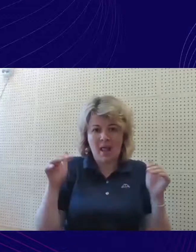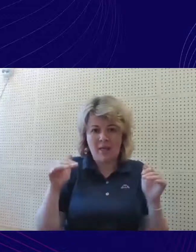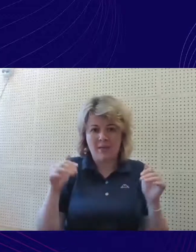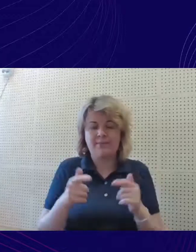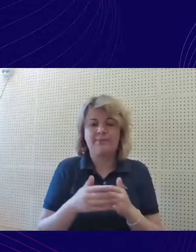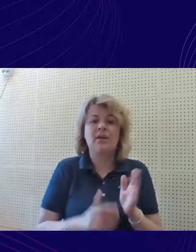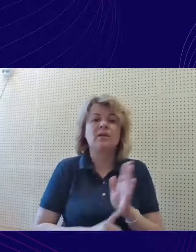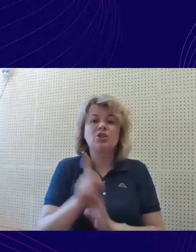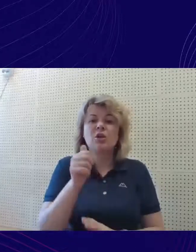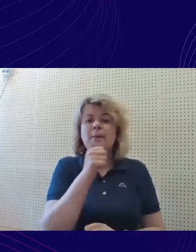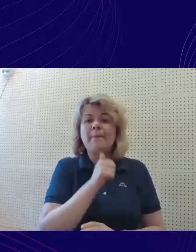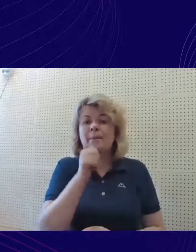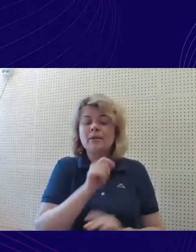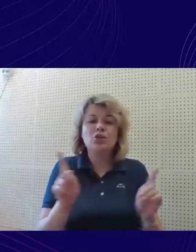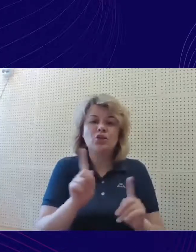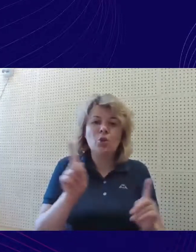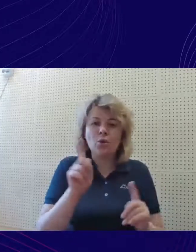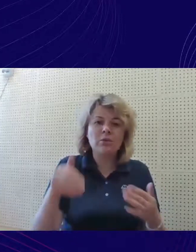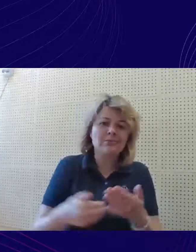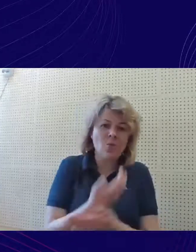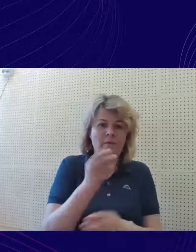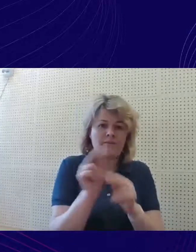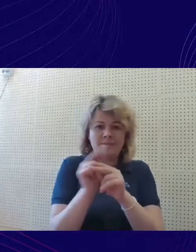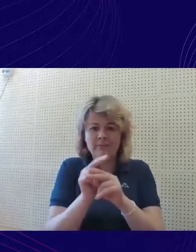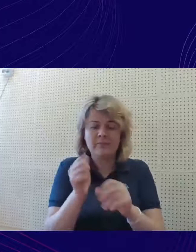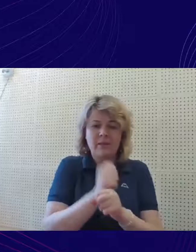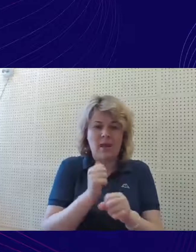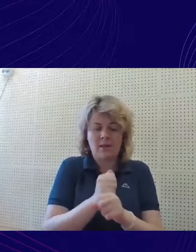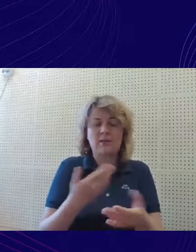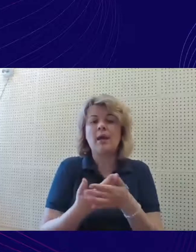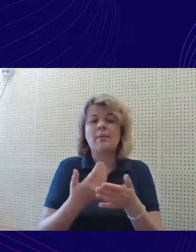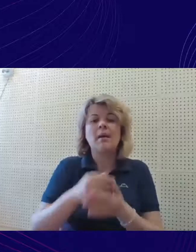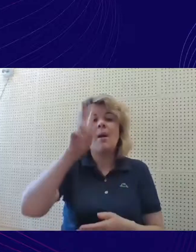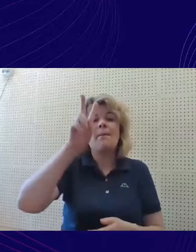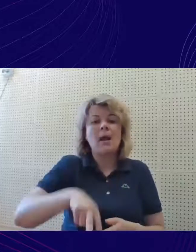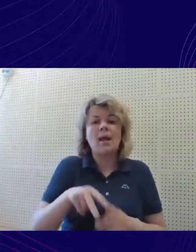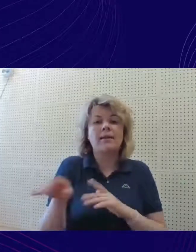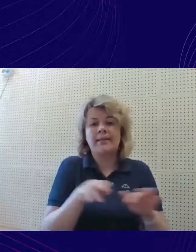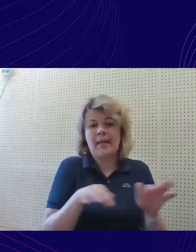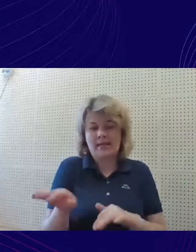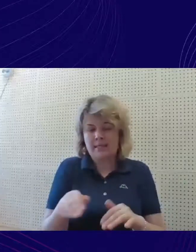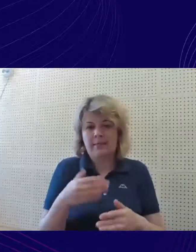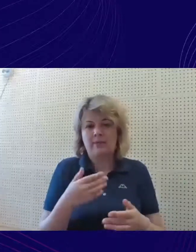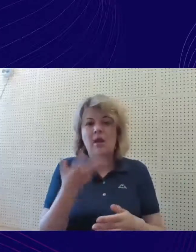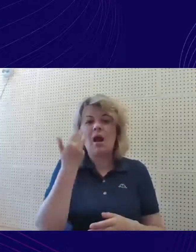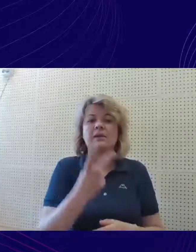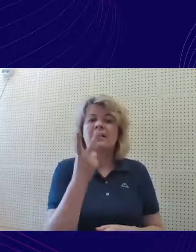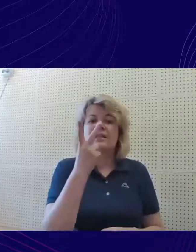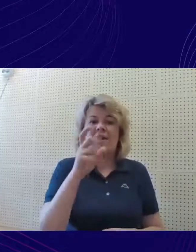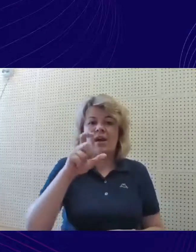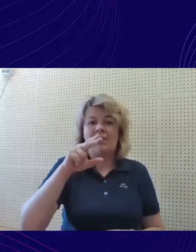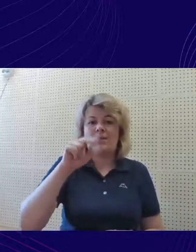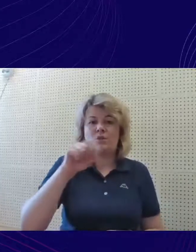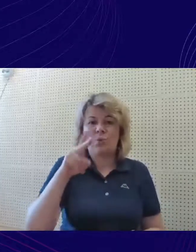попытки что-то переделать. Например, параллельное действие, когда два эпизода разрезаются каждый на